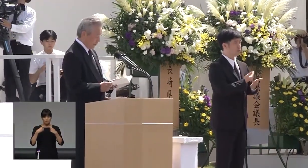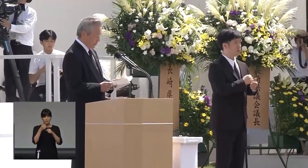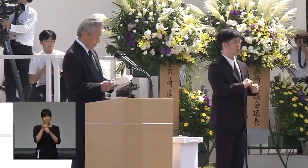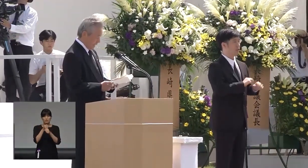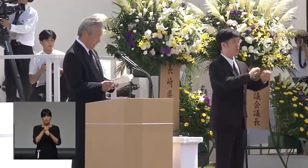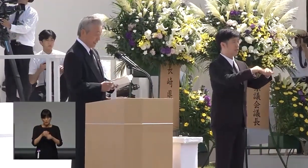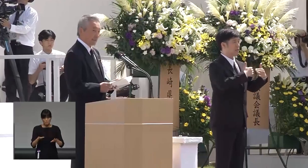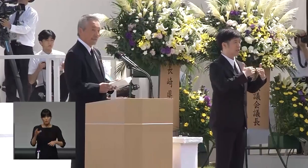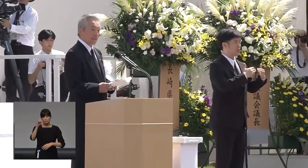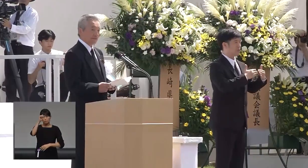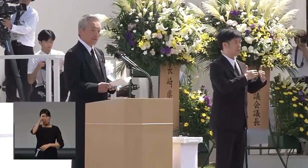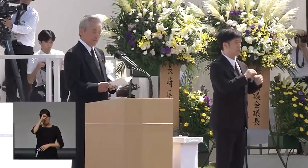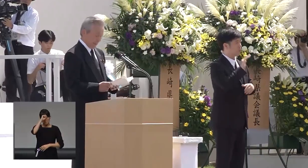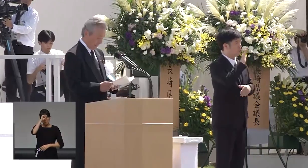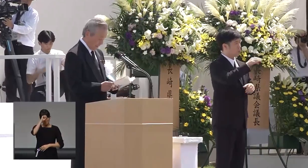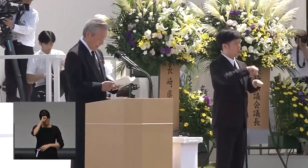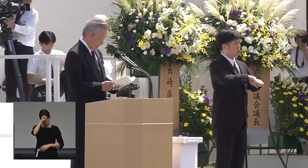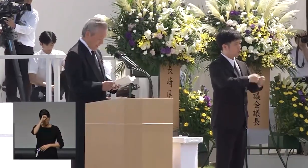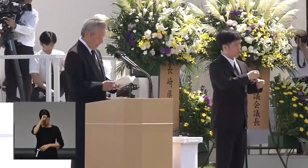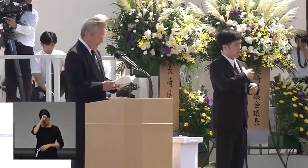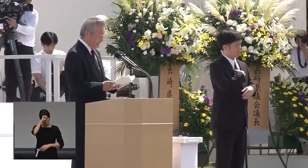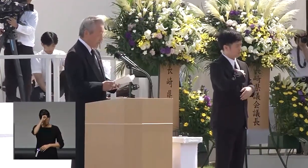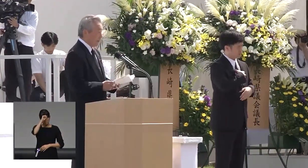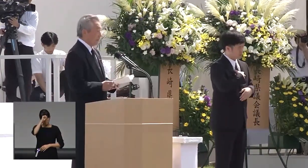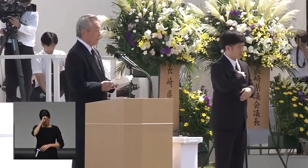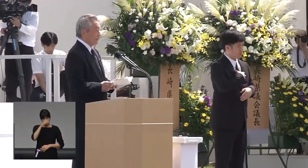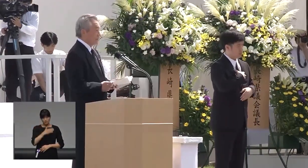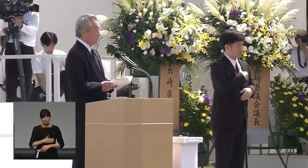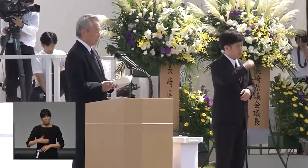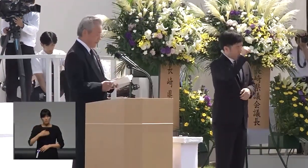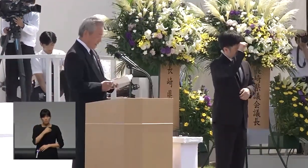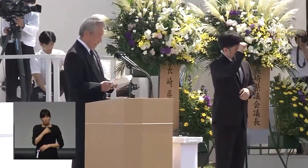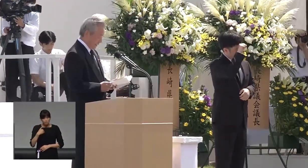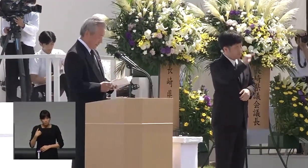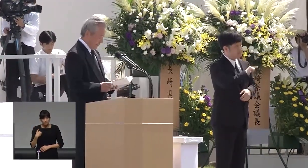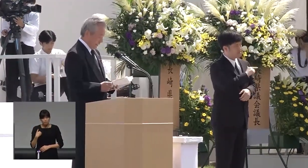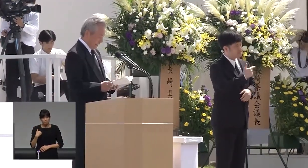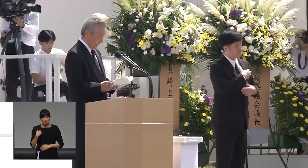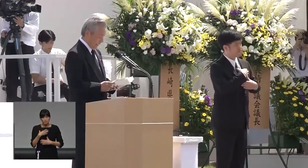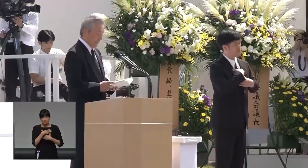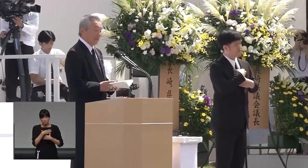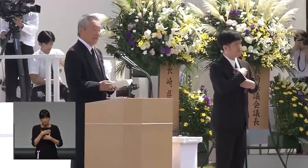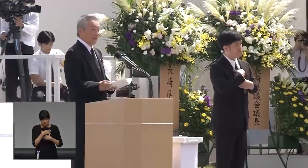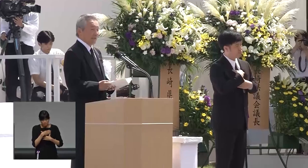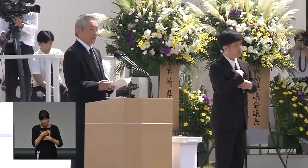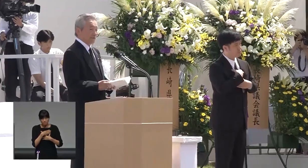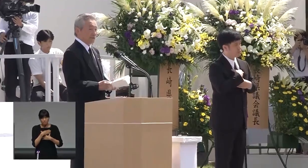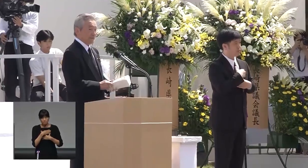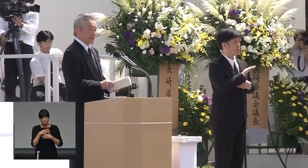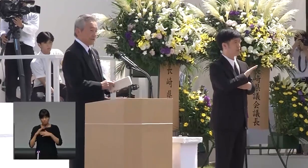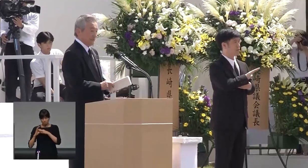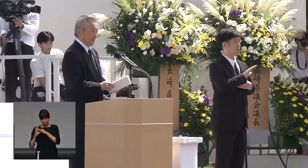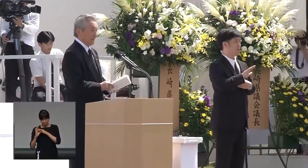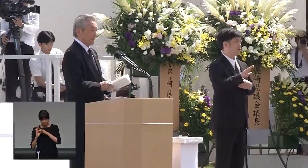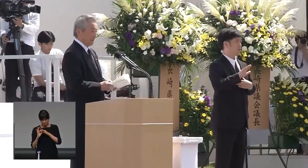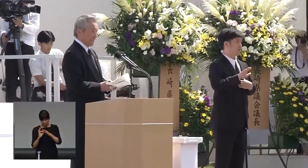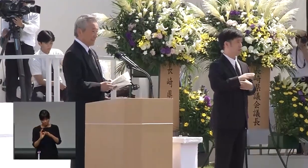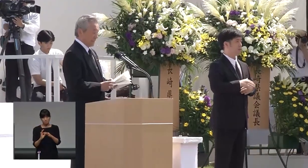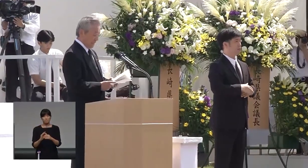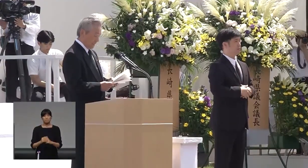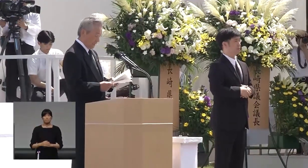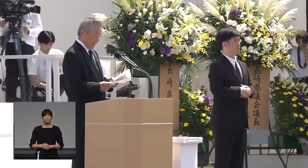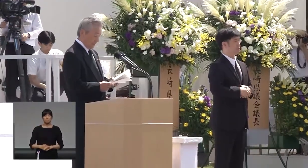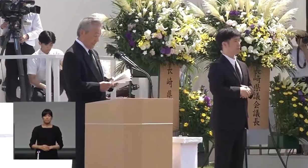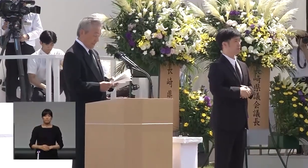の高障害に苦しみ健康への強い不安に苦しみ続けて